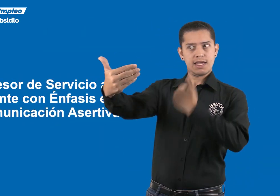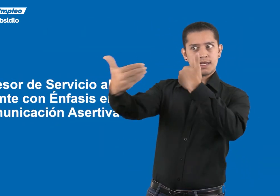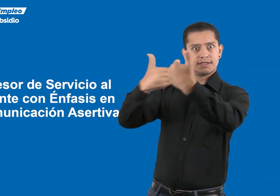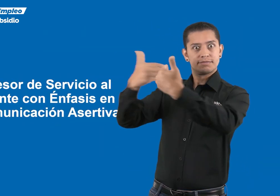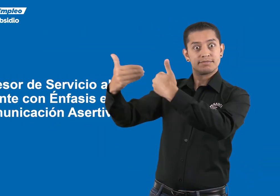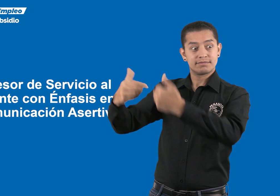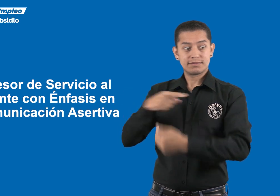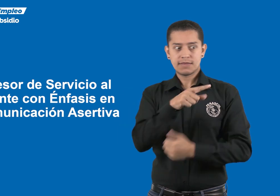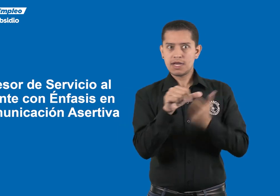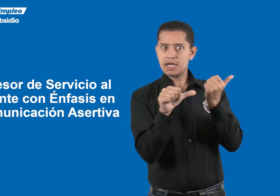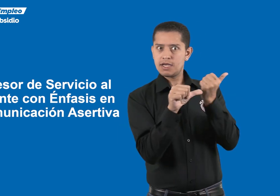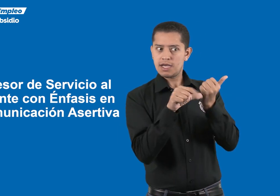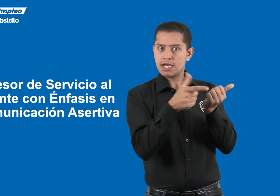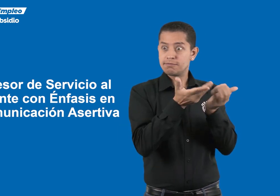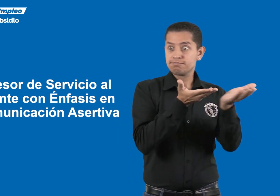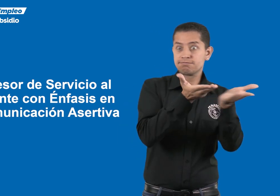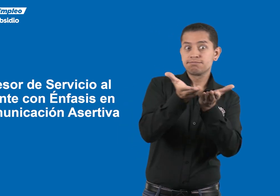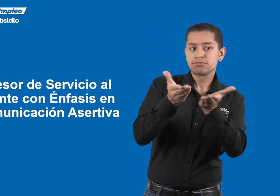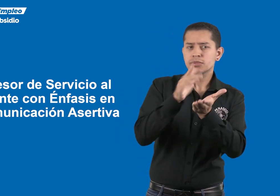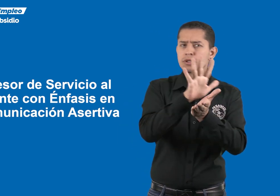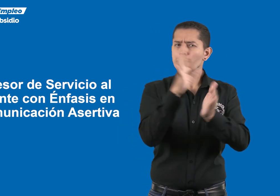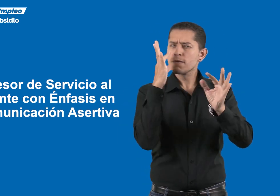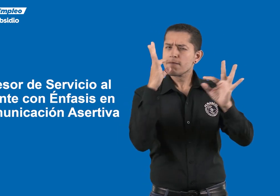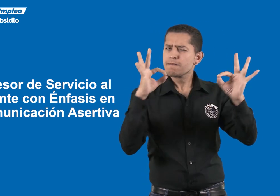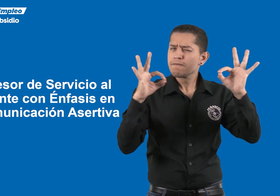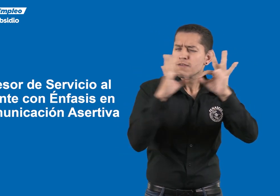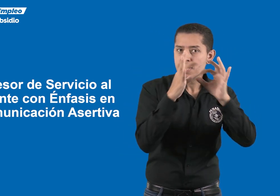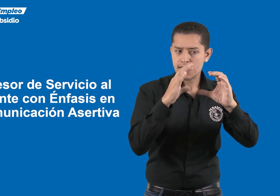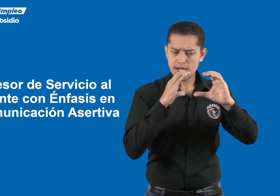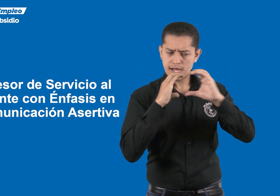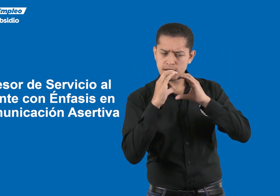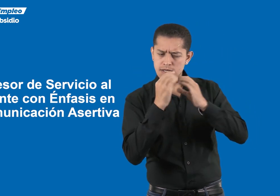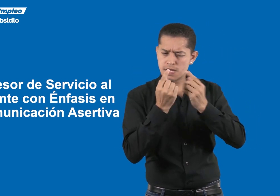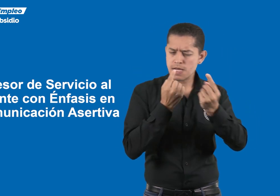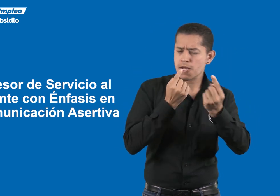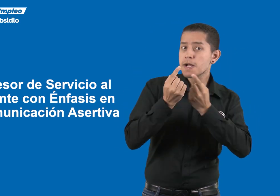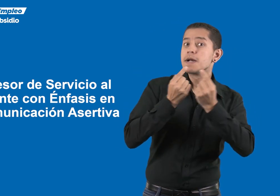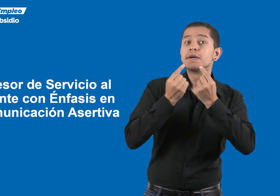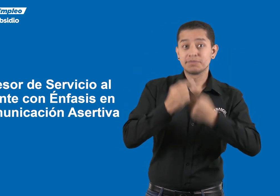Asesor de servicio al cliente con énfasis en comunicación asertiva.